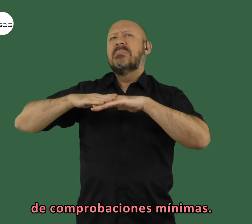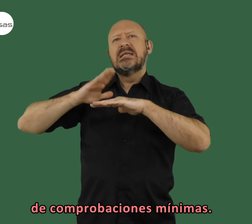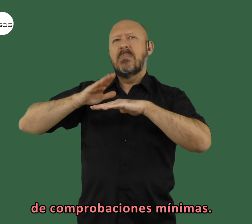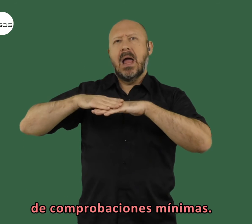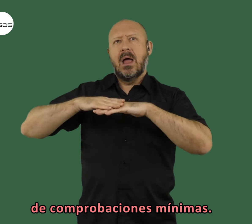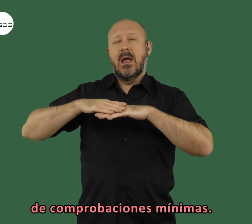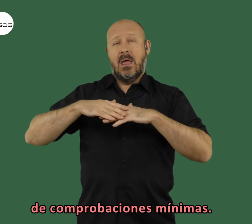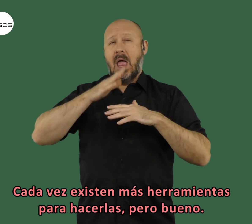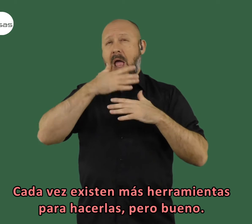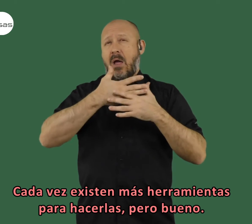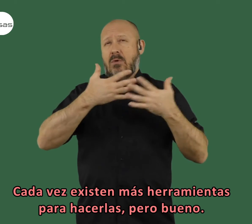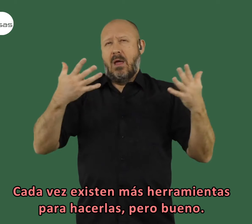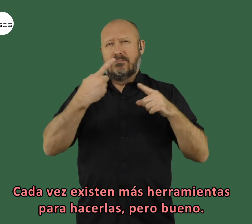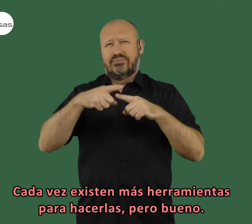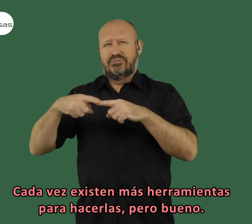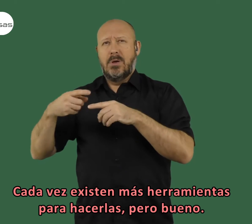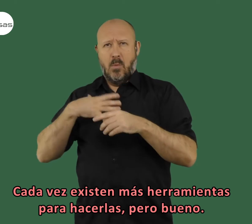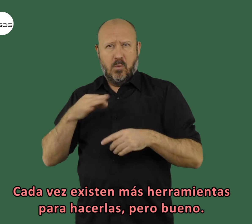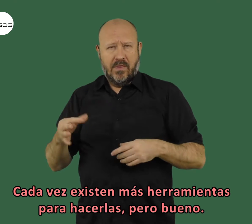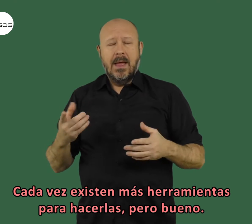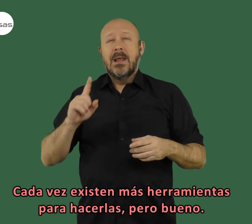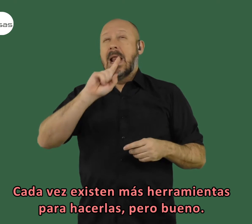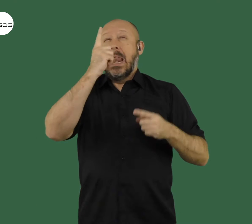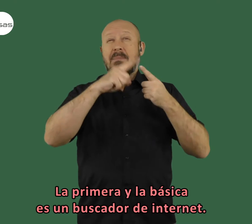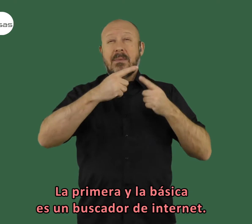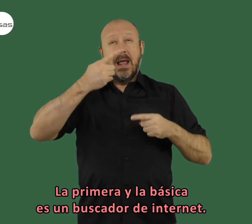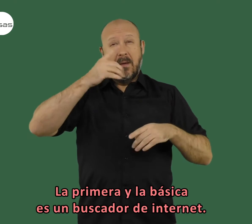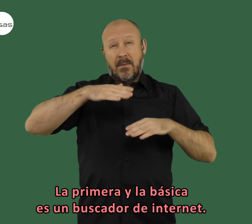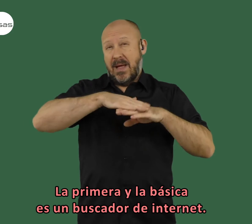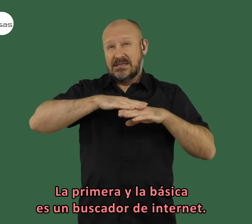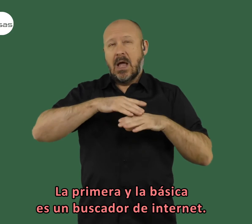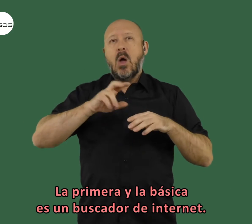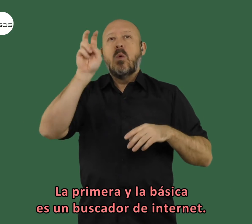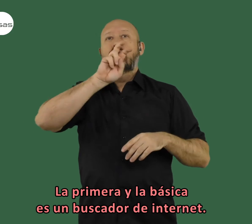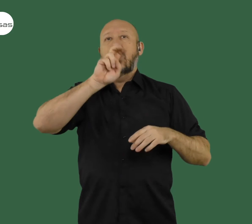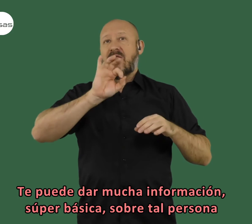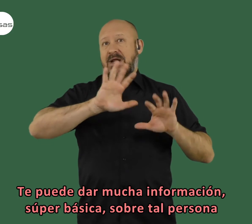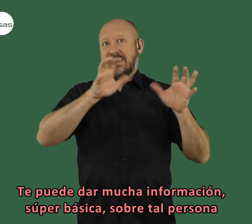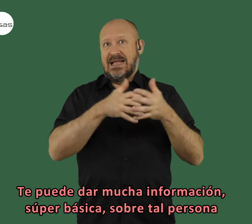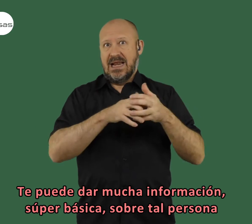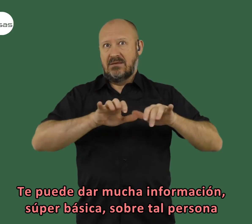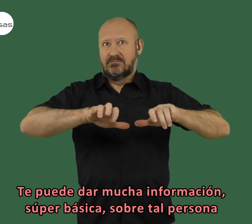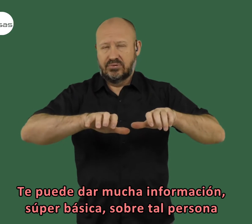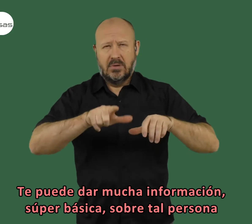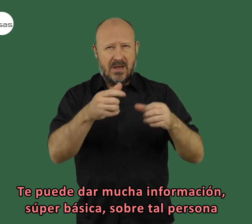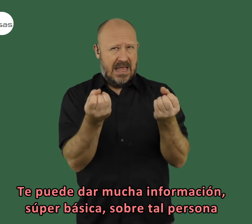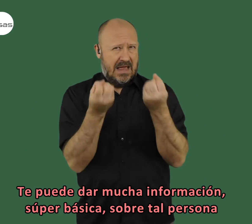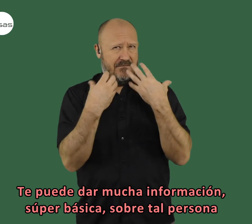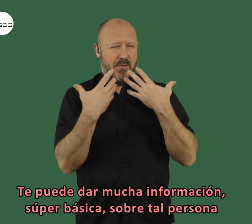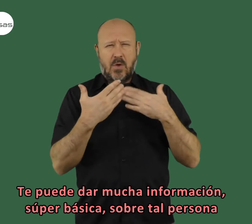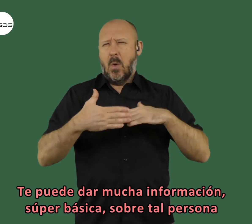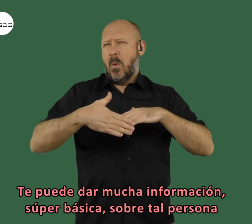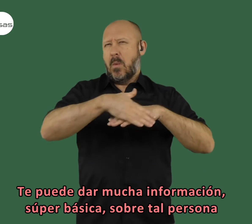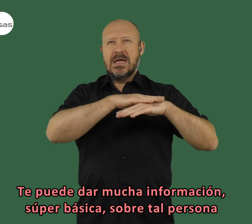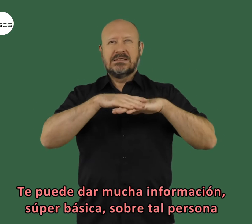comprobaciones mínimas. Cada vez existen más herramientas para hacerlas, pero bueno, la primera y la básica es un buscador de Internet. Te puede dar mucha